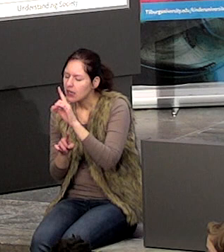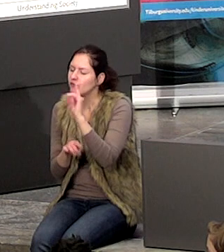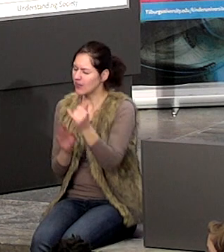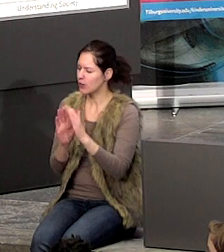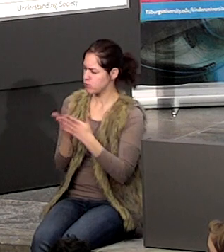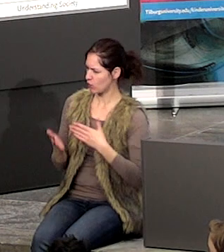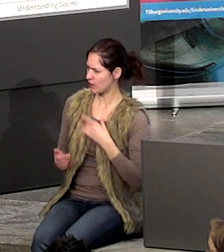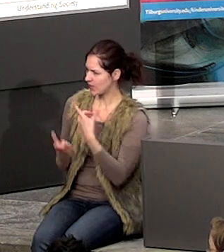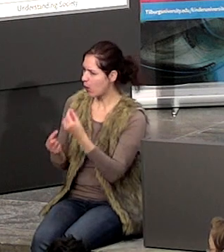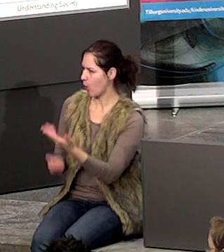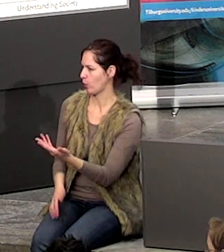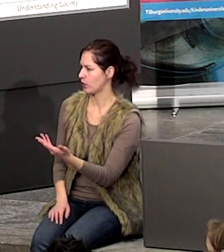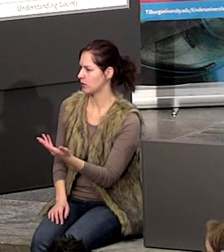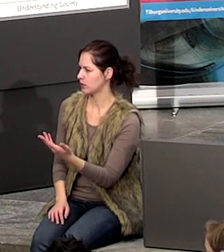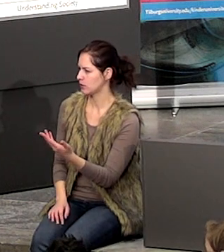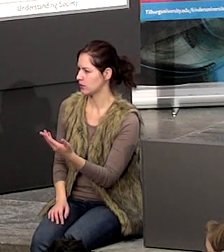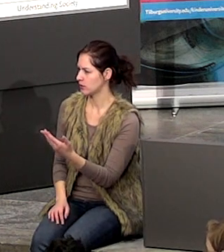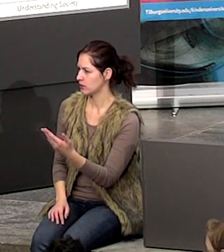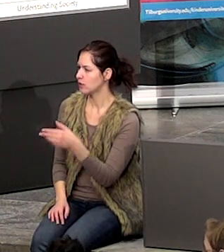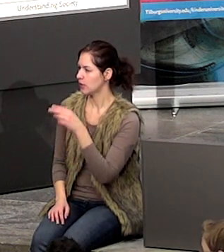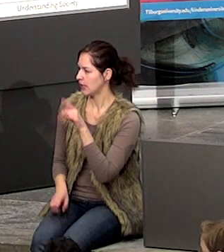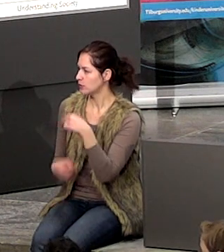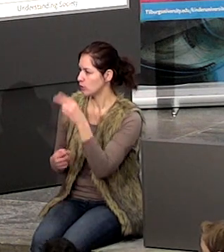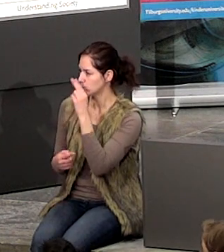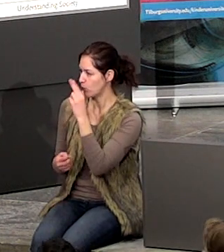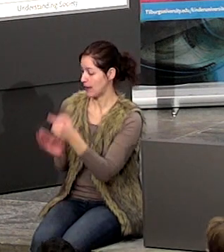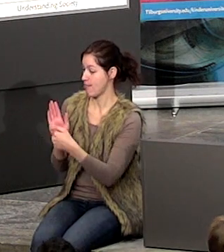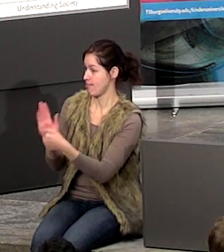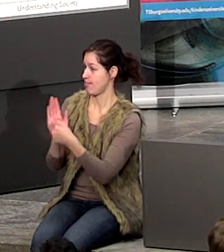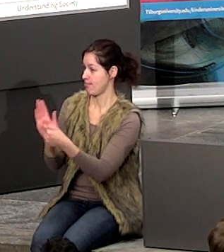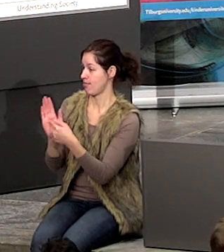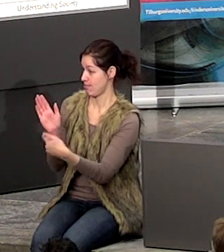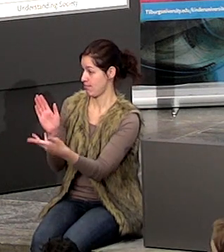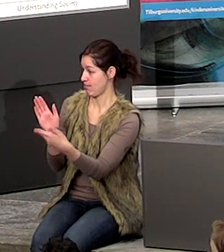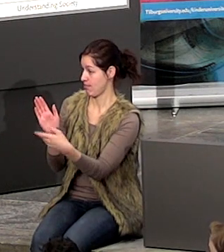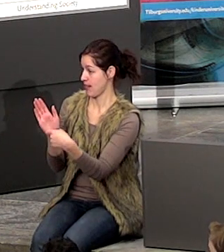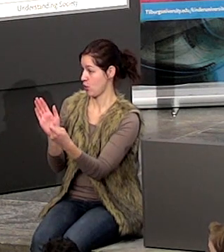leuk? En vervolgens probeert hij me dat bijvoorbeeld aan te smeren. Dit is dus de